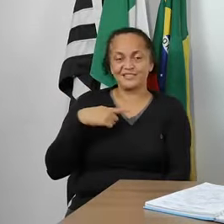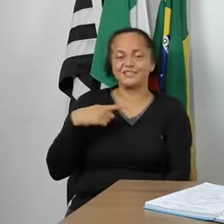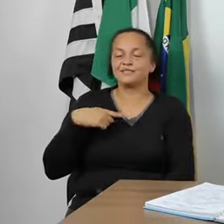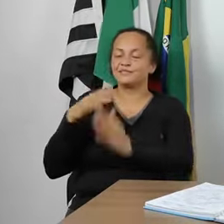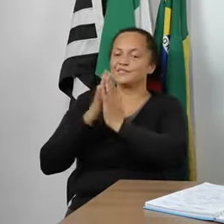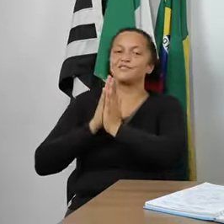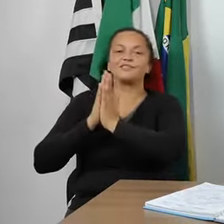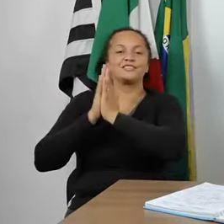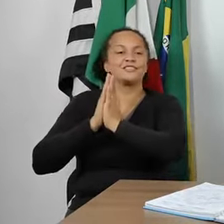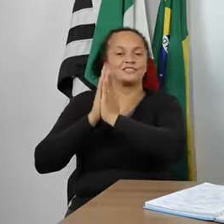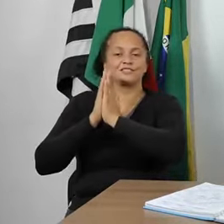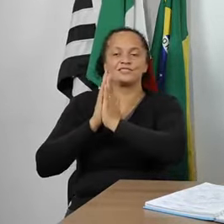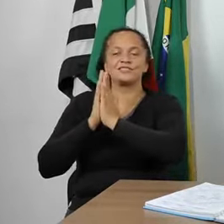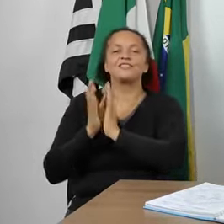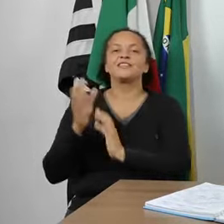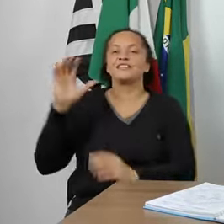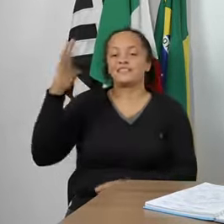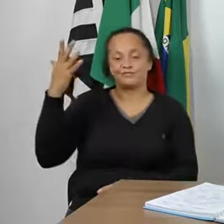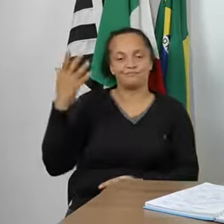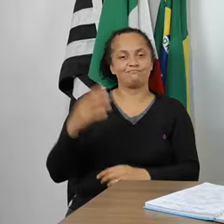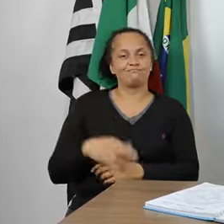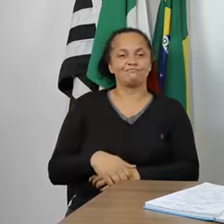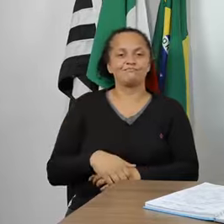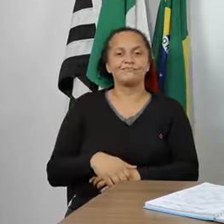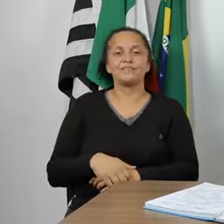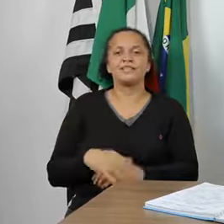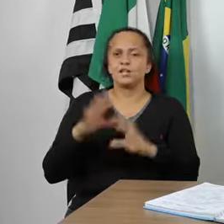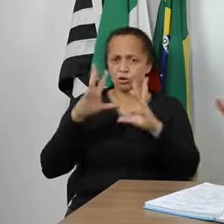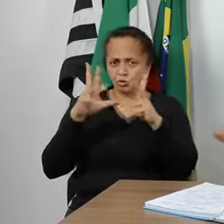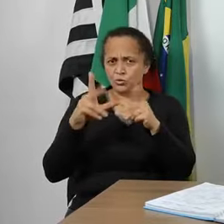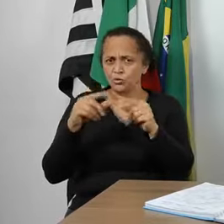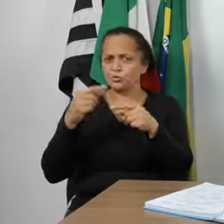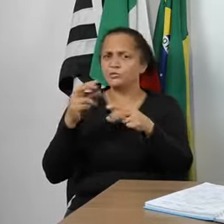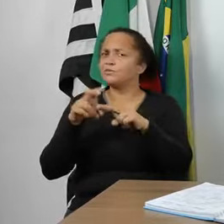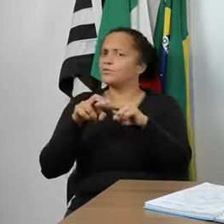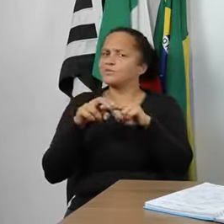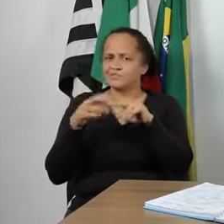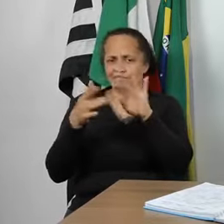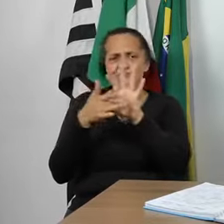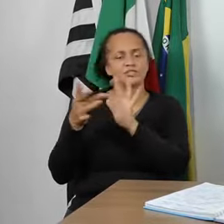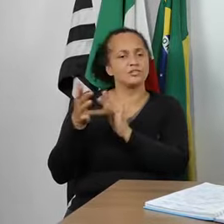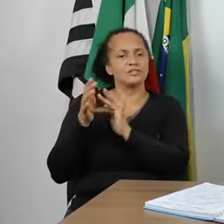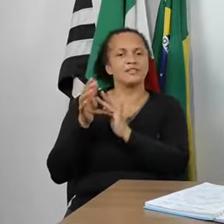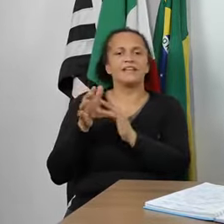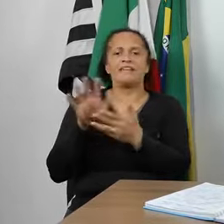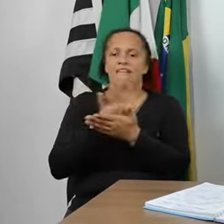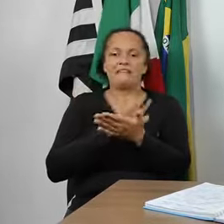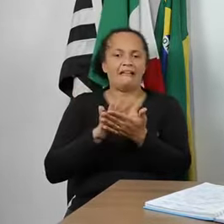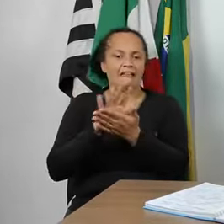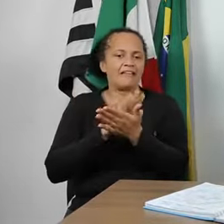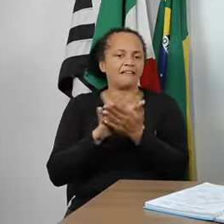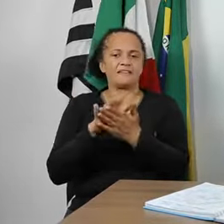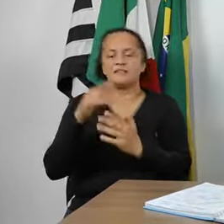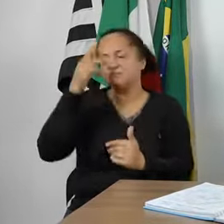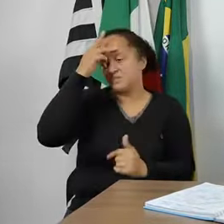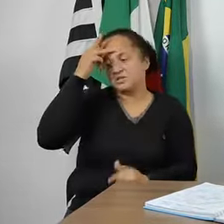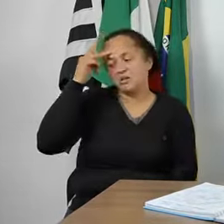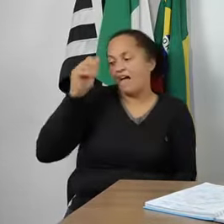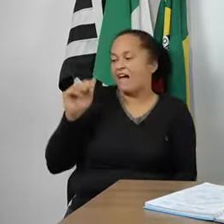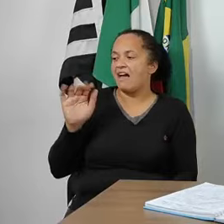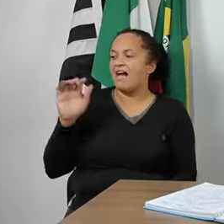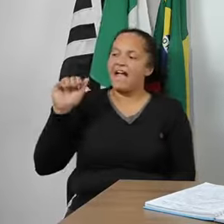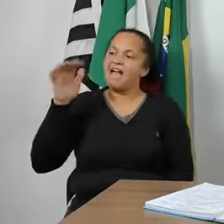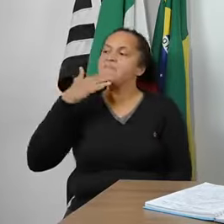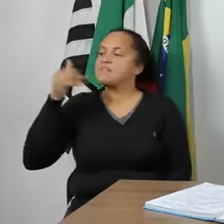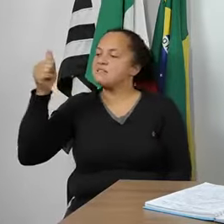Jesus. Não é porque, fulano é A, é B, fulano... Não, é Jesus. Nada é